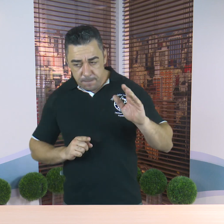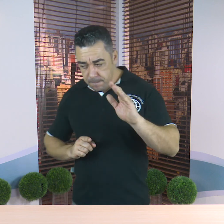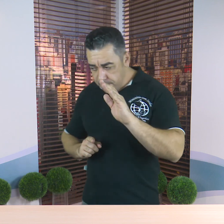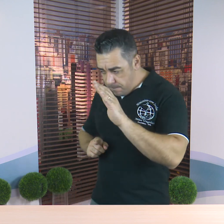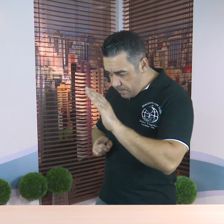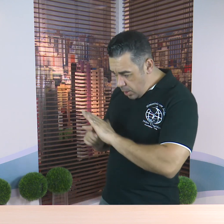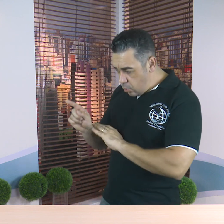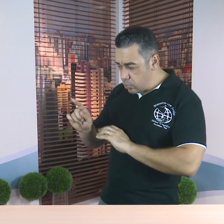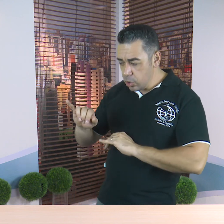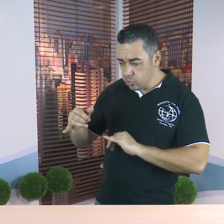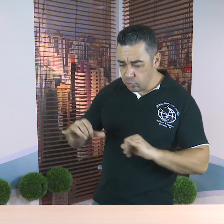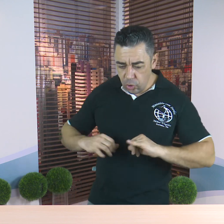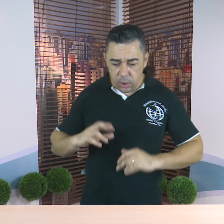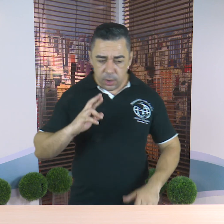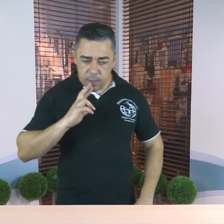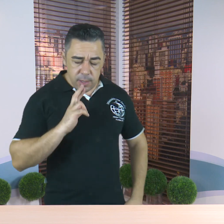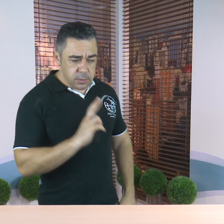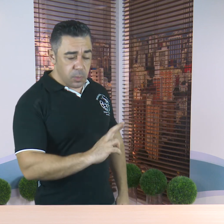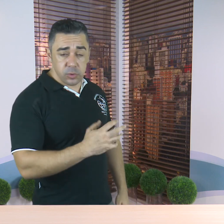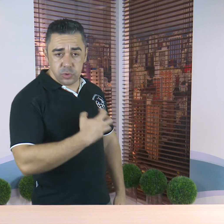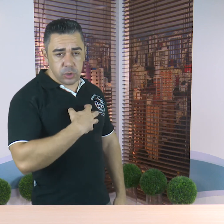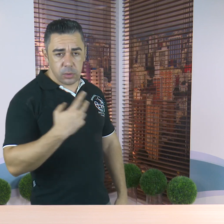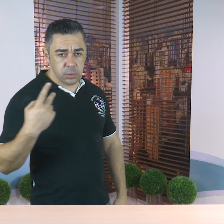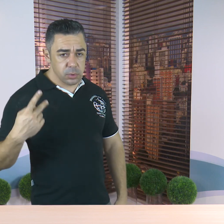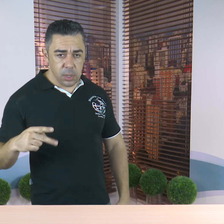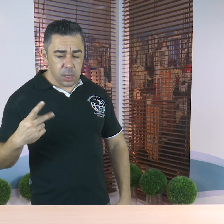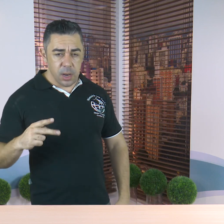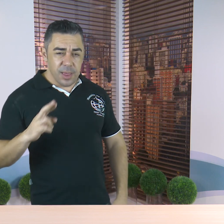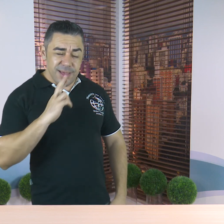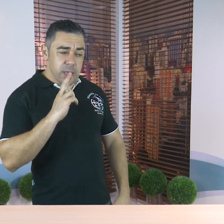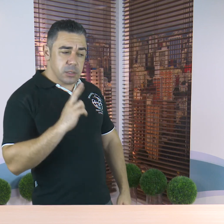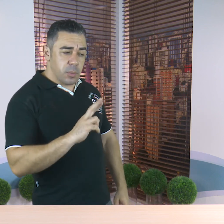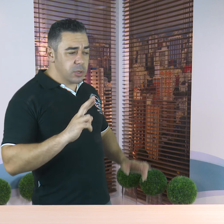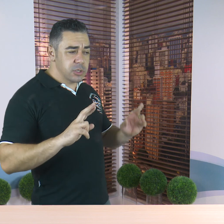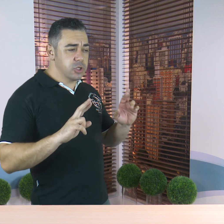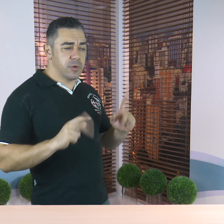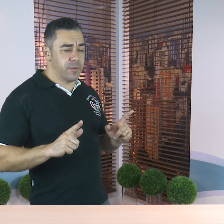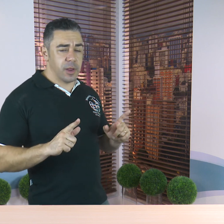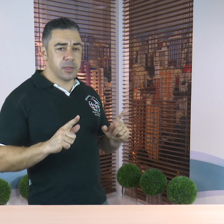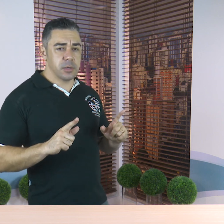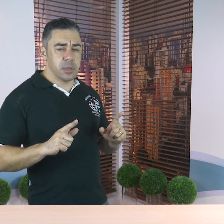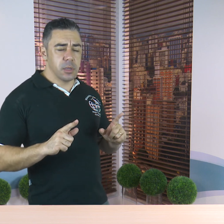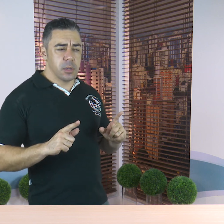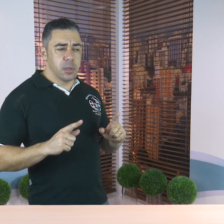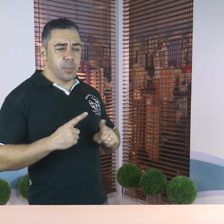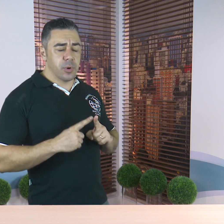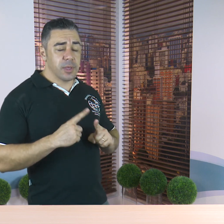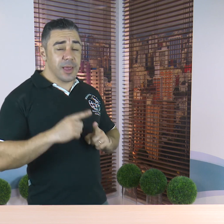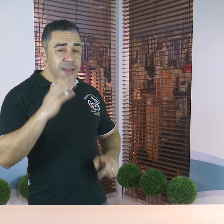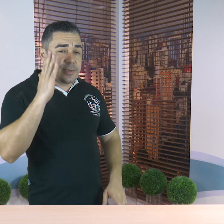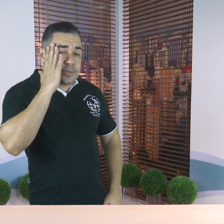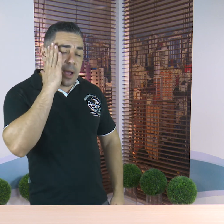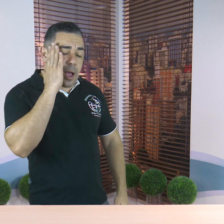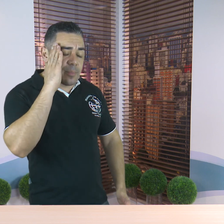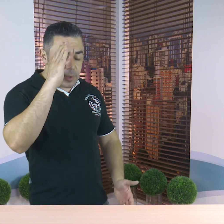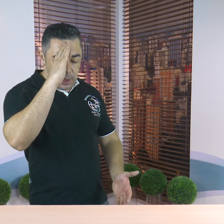rejeita. Respostas separadas da sua fonte, o Deus vivo, a palavra que tanto